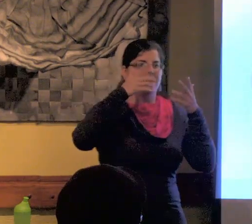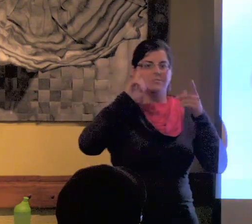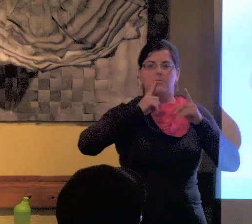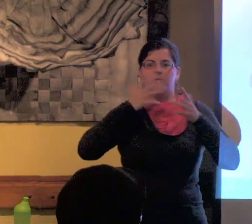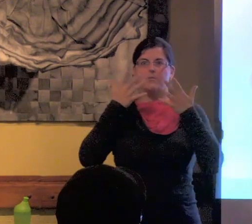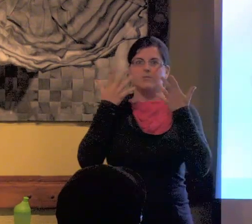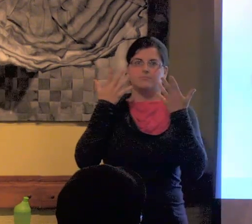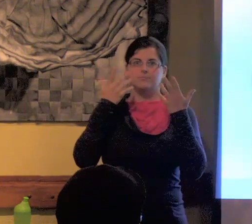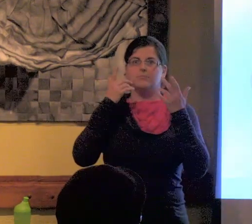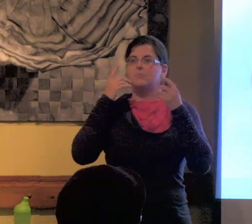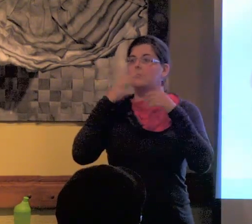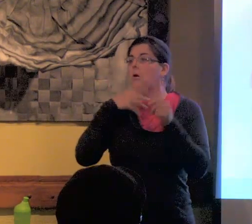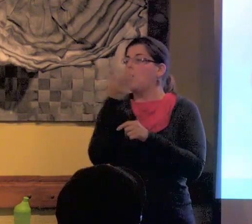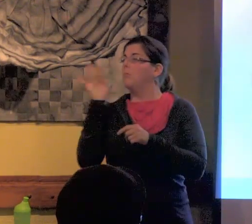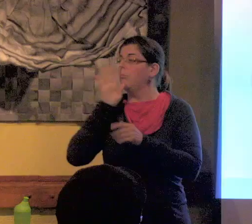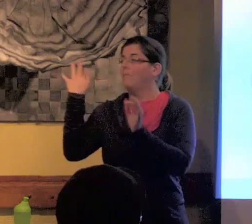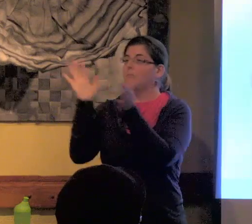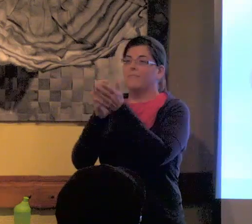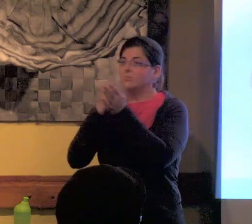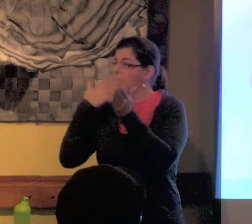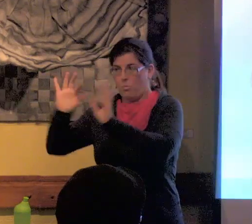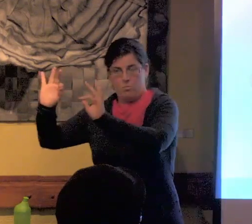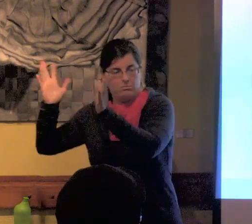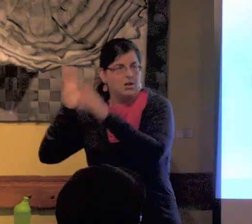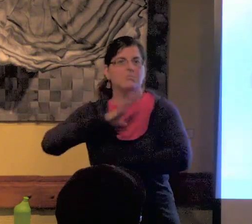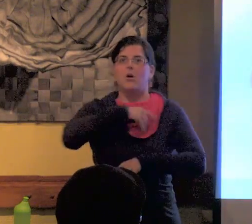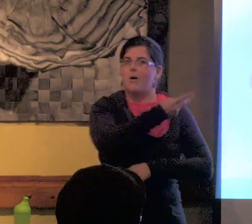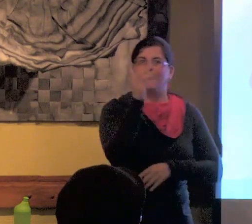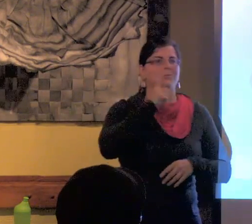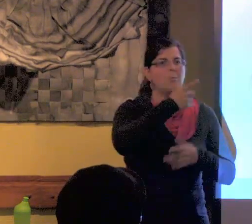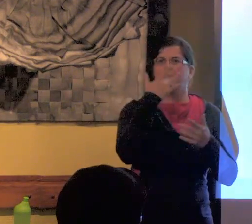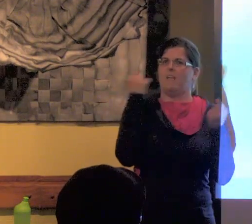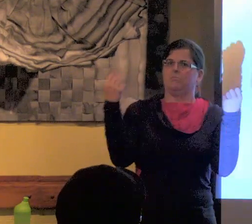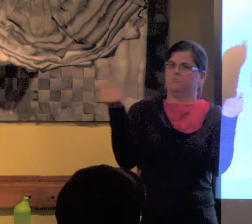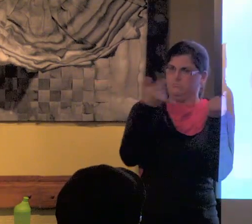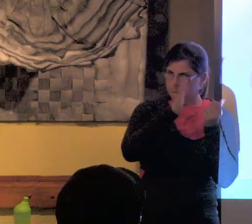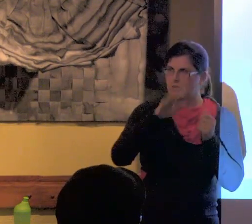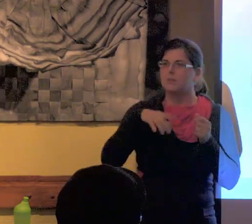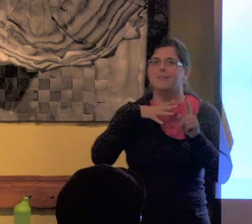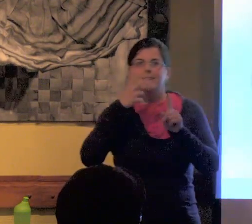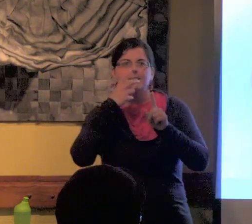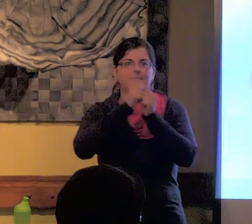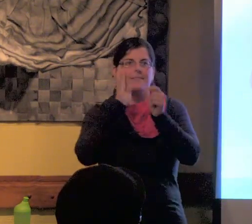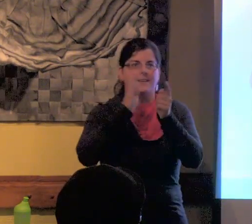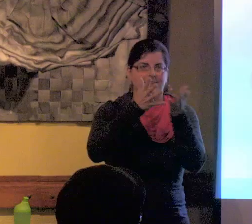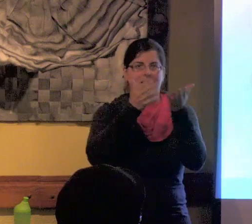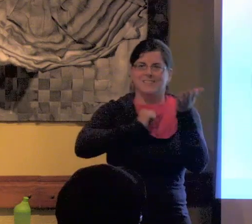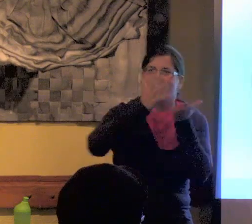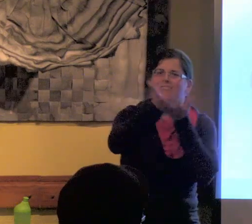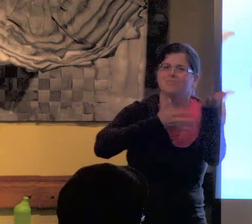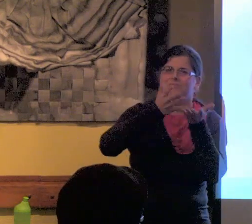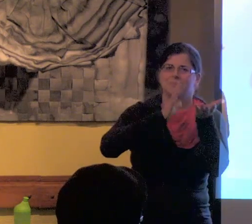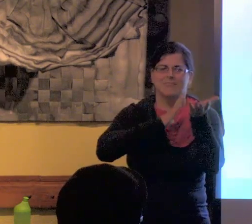humaine qu'on a expliquée précédemment. Donc, on dit, bon, il y a des choses qui sont bien faites, il y a des sourds qui s'expriment très